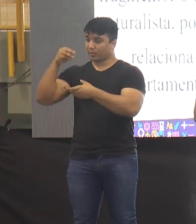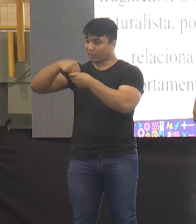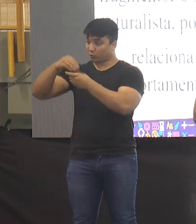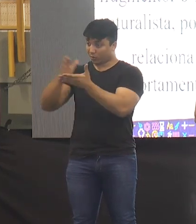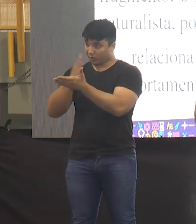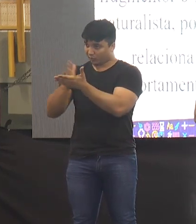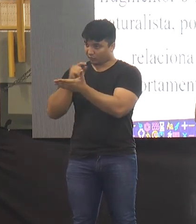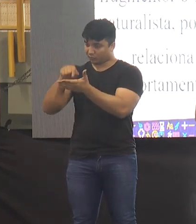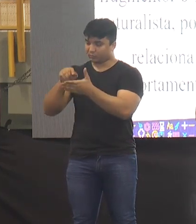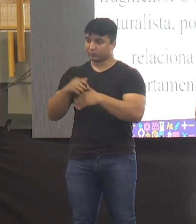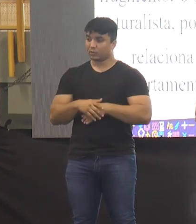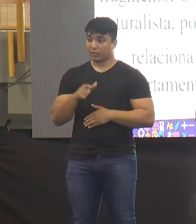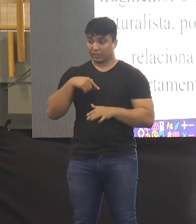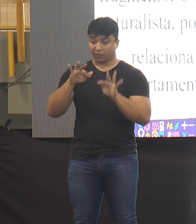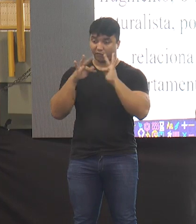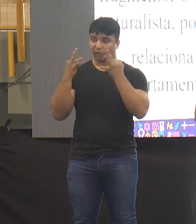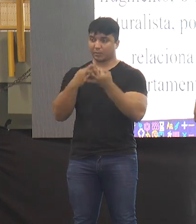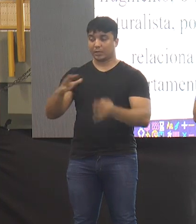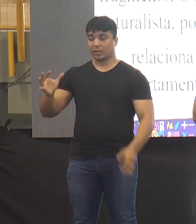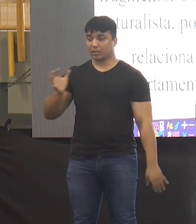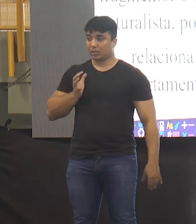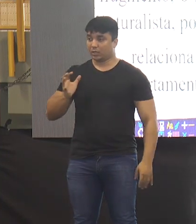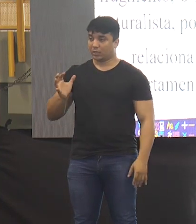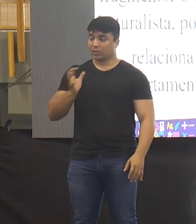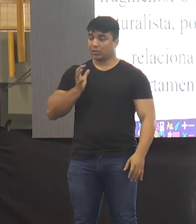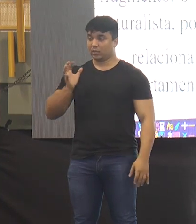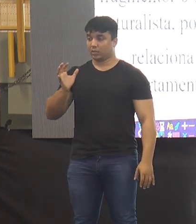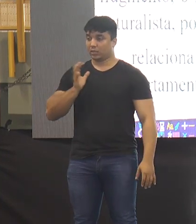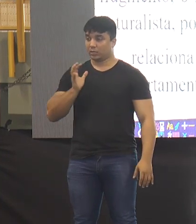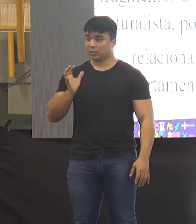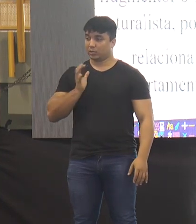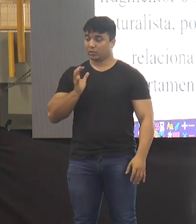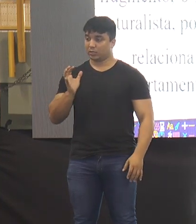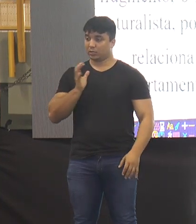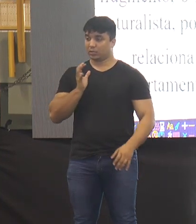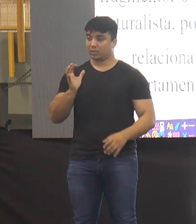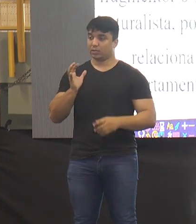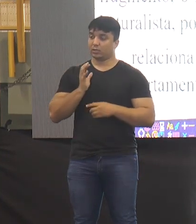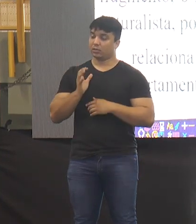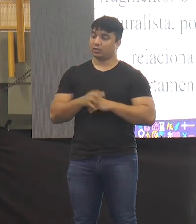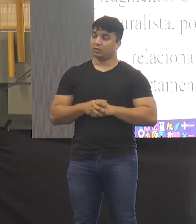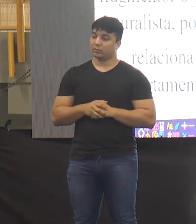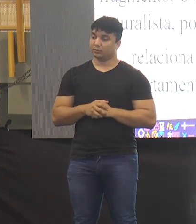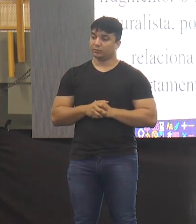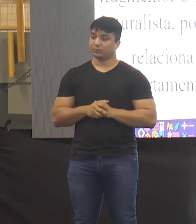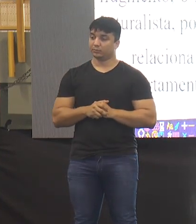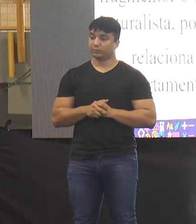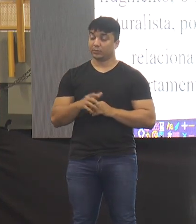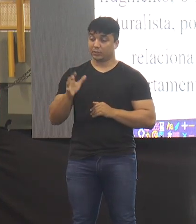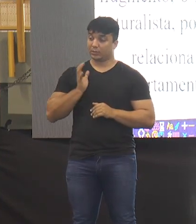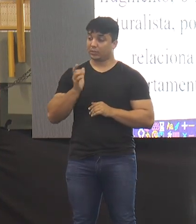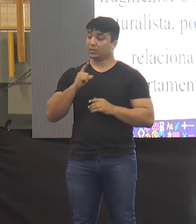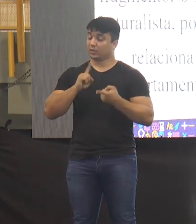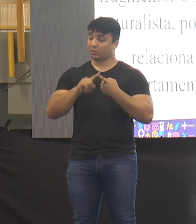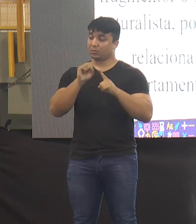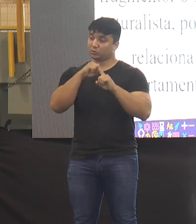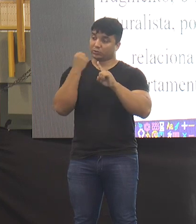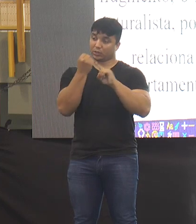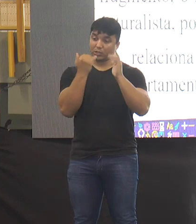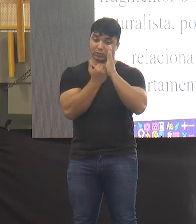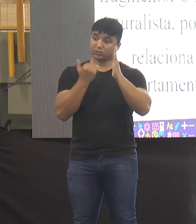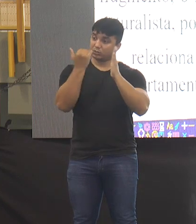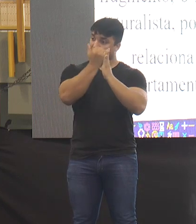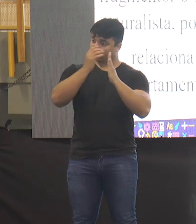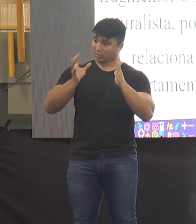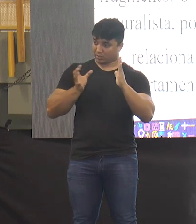rica, podre de rica, e tem escravos. A família do Brás Cubas tem escravos. Quando o Brás Cubas